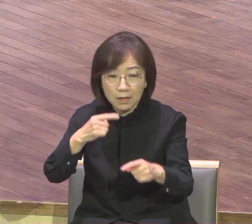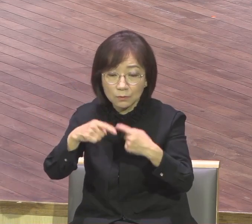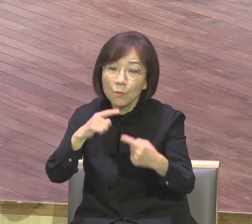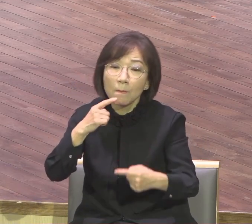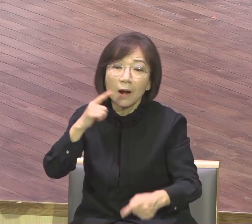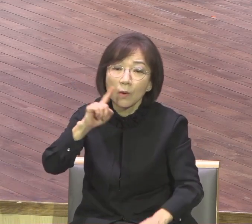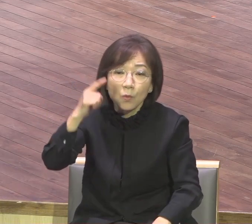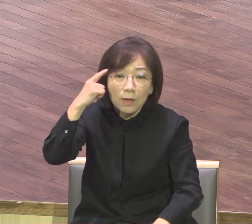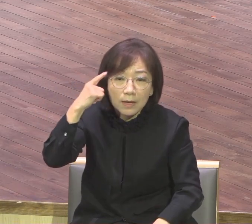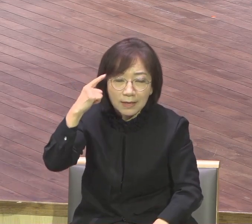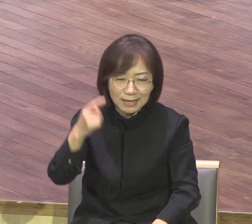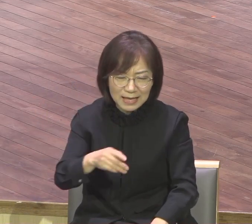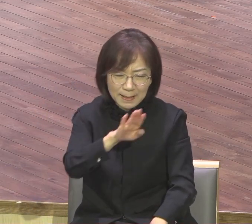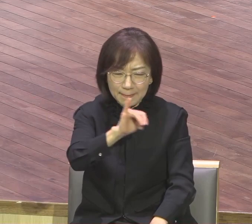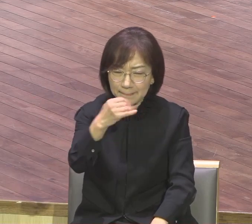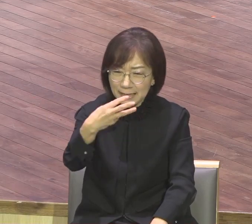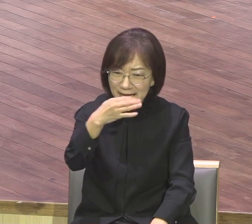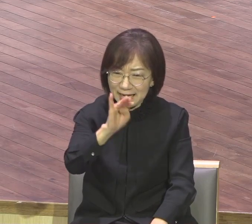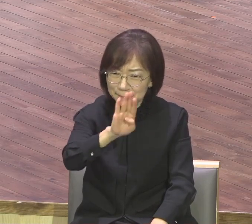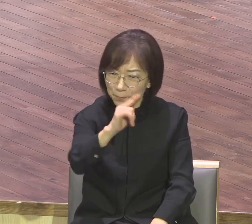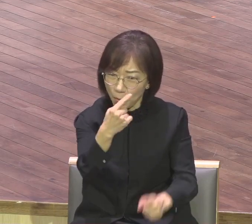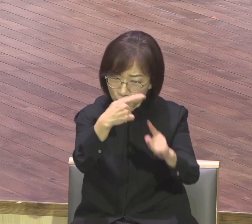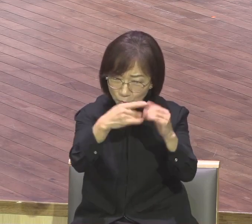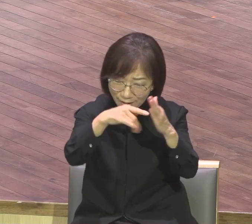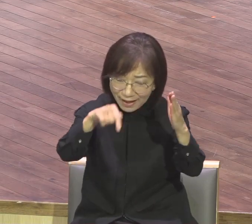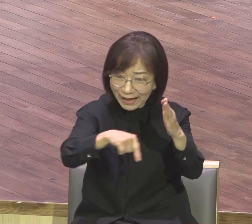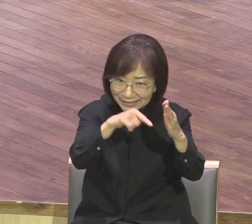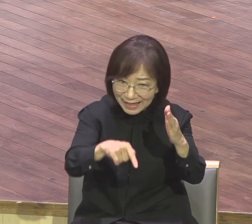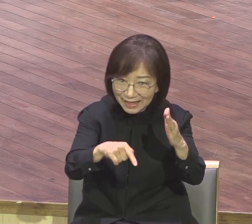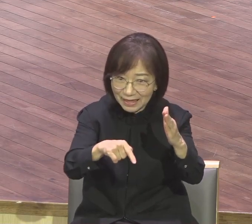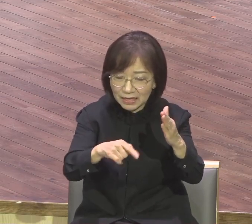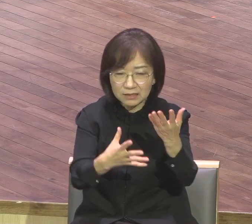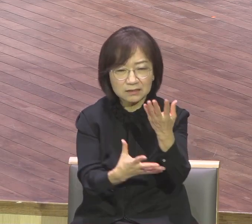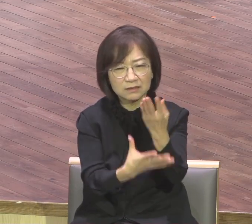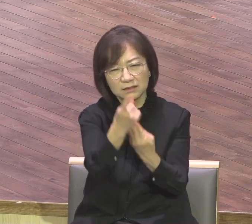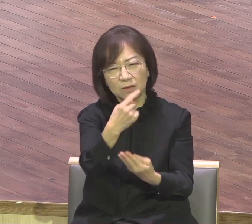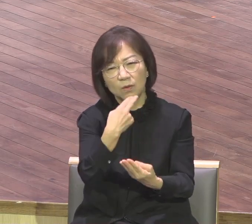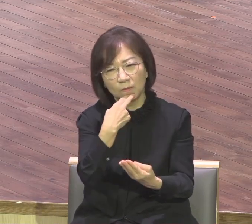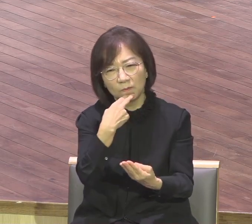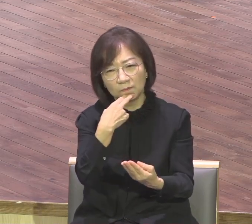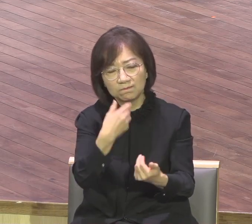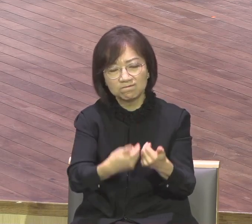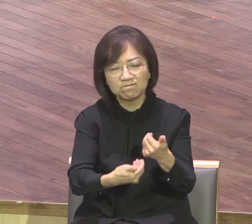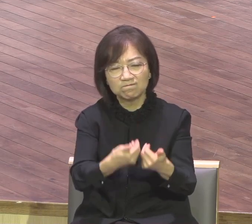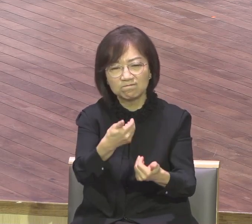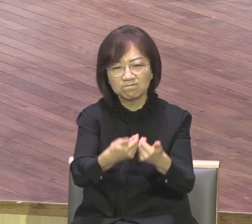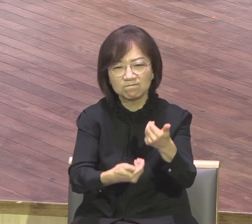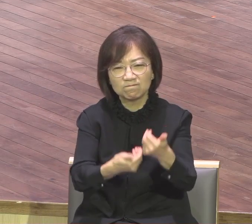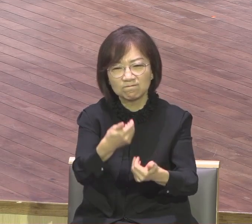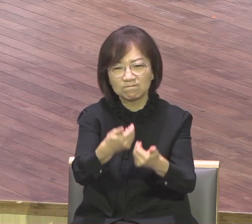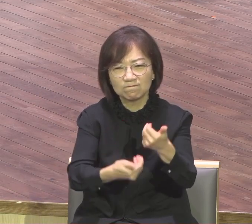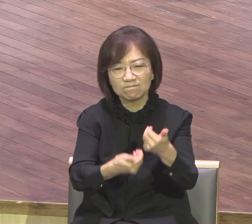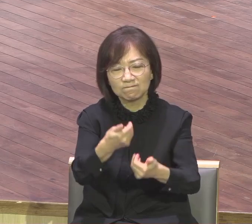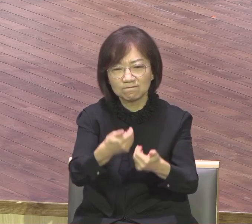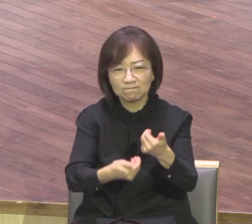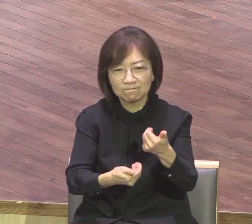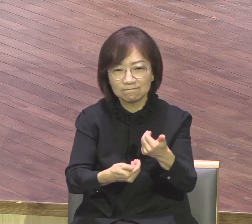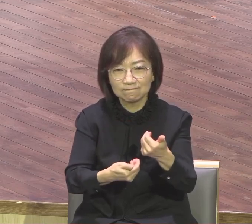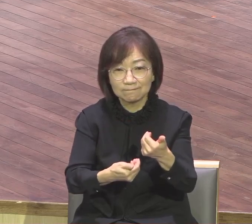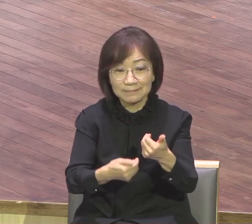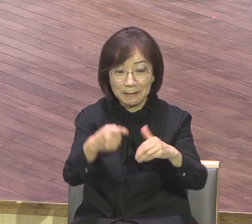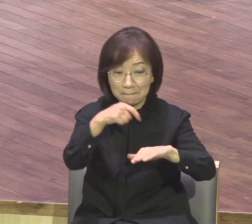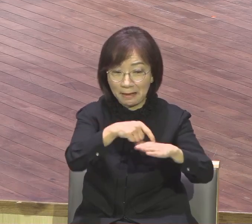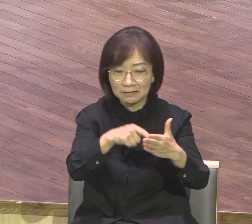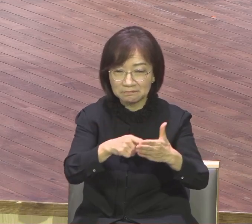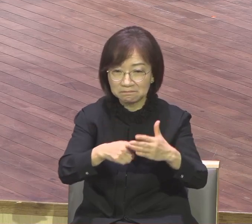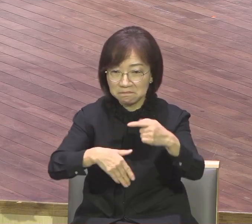교회 안에 빌립보 교회 안에 그렇게 이거 하나가 안 되었기 때문에 그랬어요. Porque dijo que tengamos un mismo sentir en el Señor porque dentro